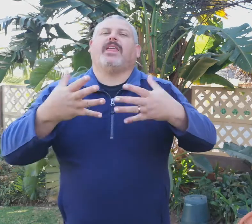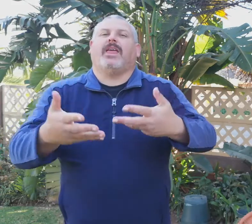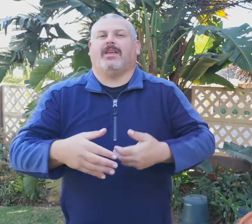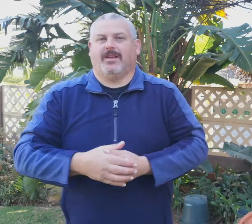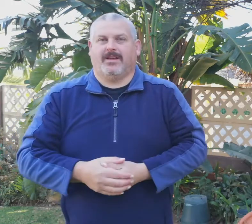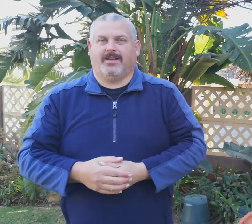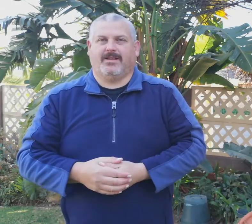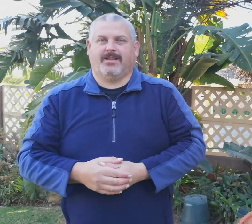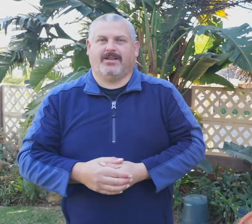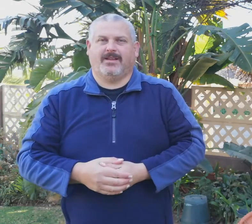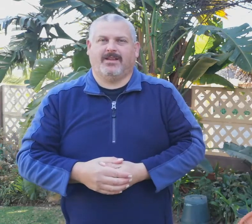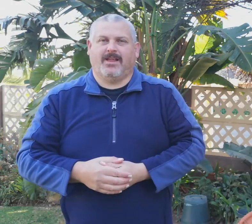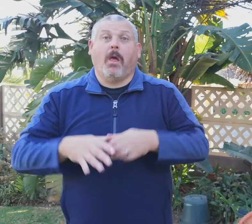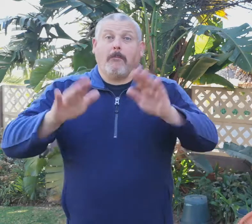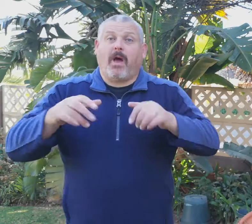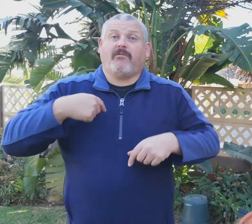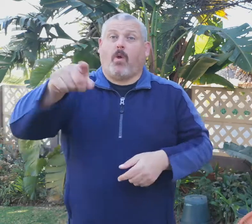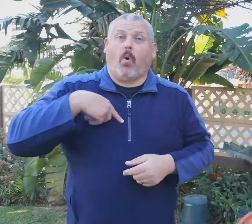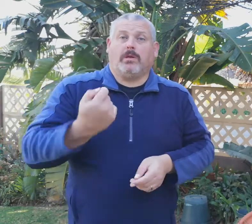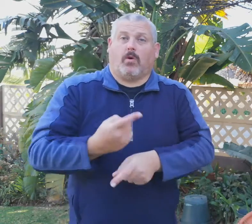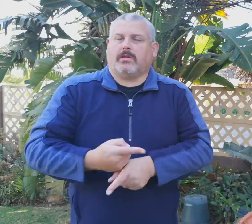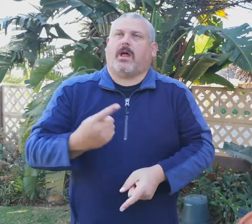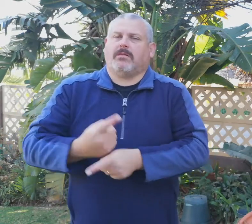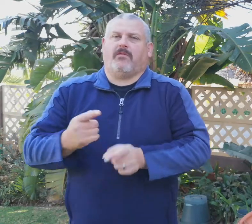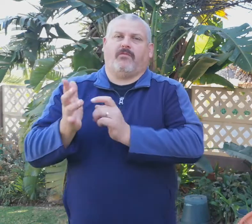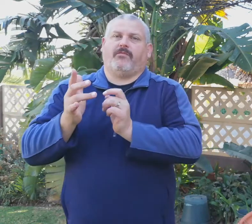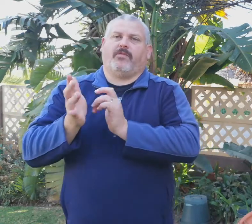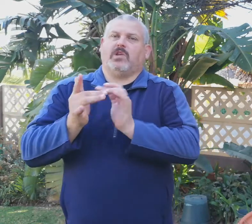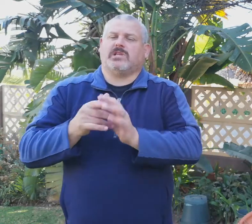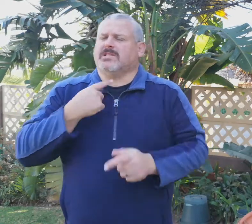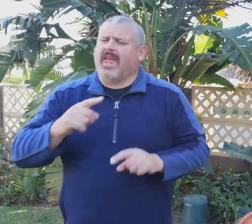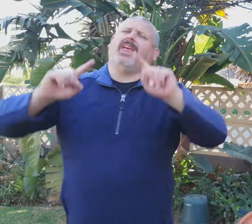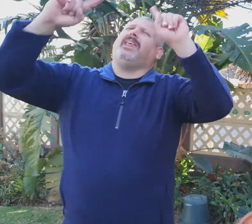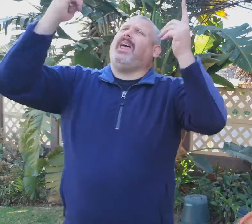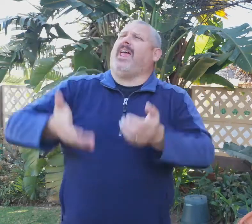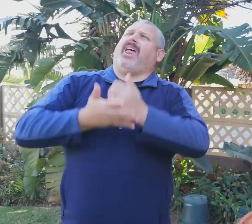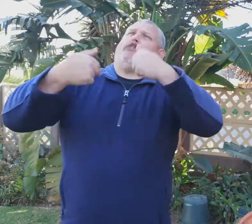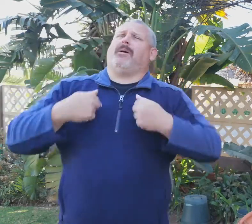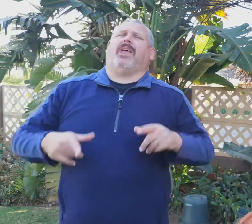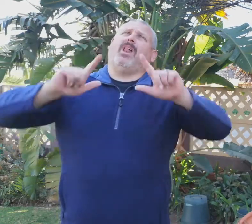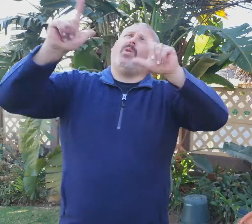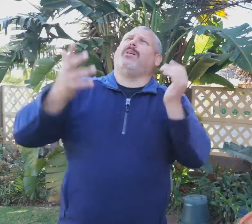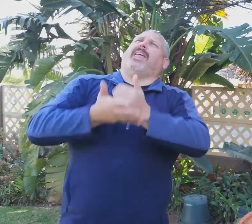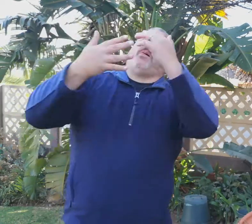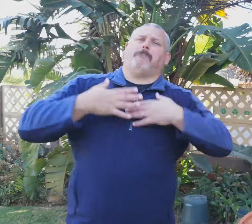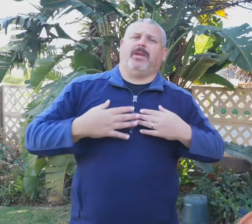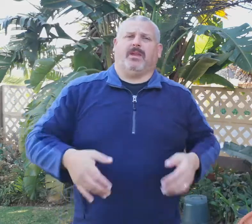Wat ben je hier? Waar van ons wordt altijd bij Jesus? Ja, help mij. Lord, help me.